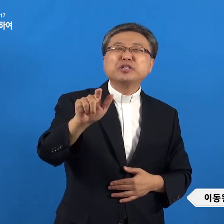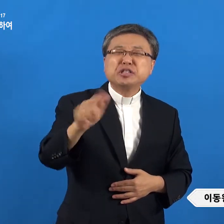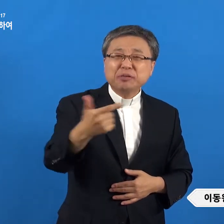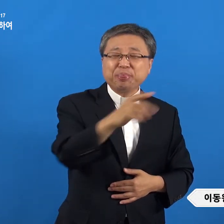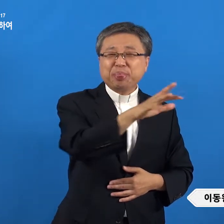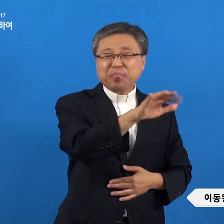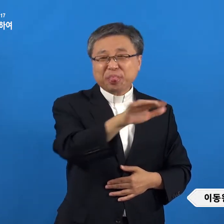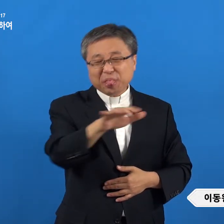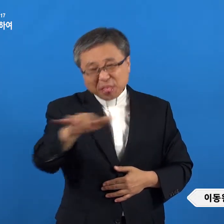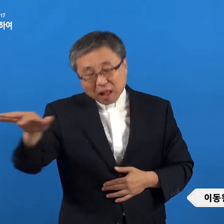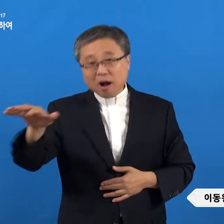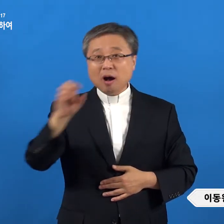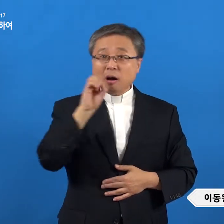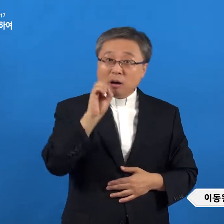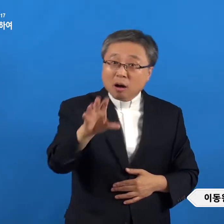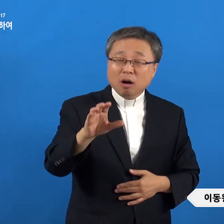S-P-U-R-G-O-N 몰라요. 그래도 몰라요.